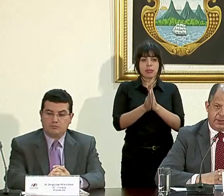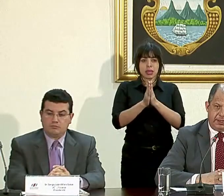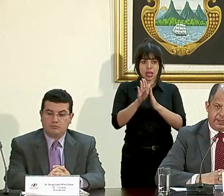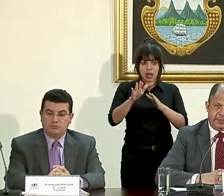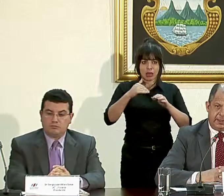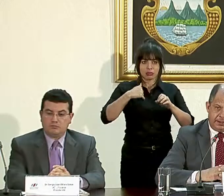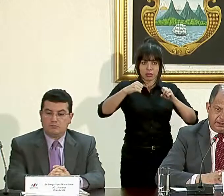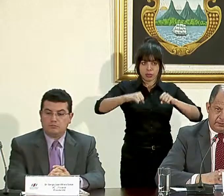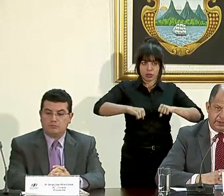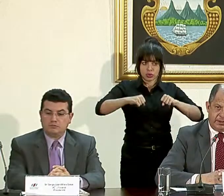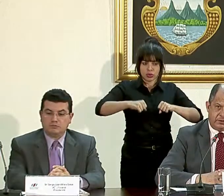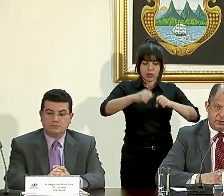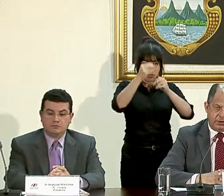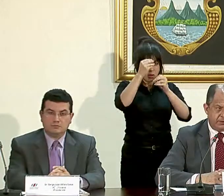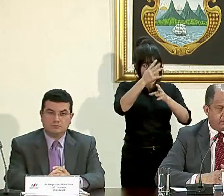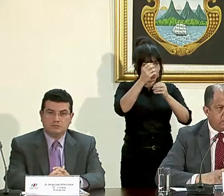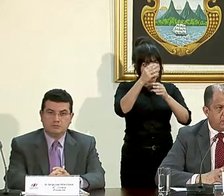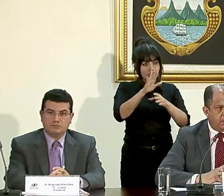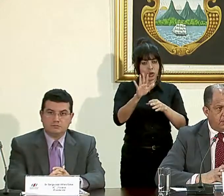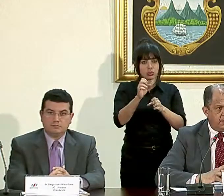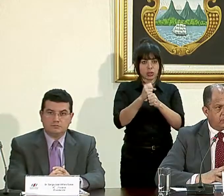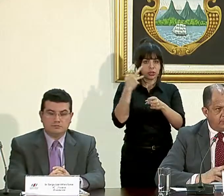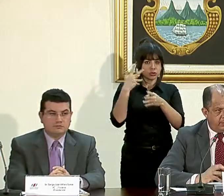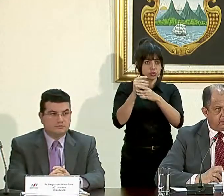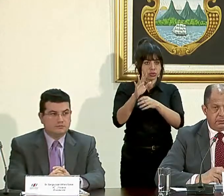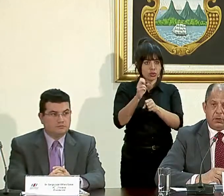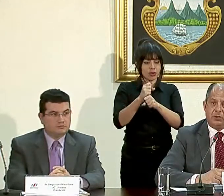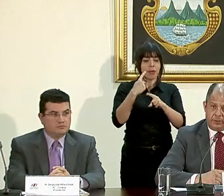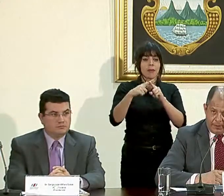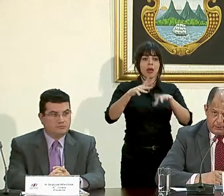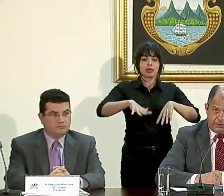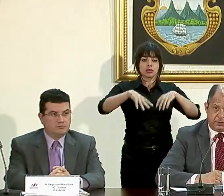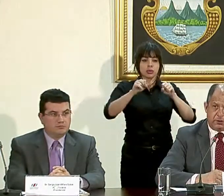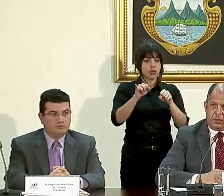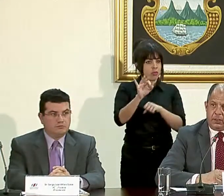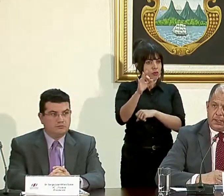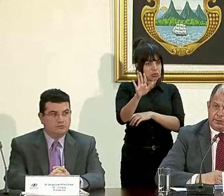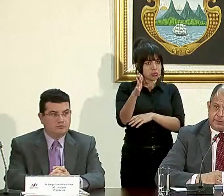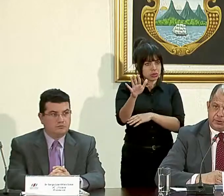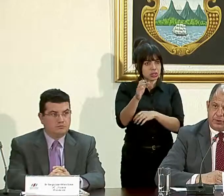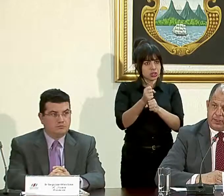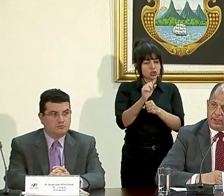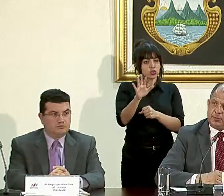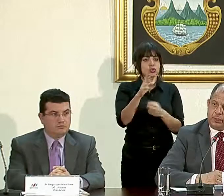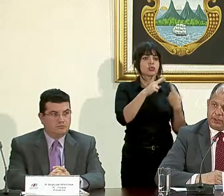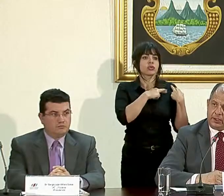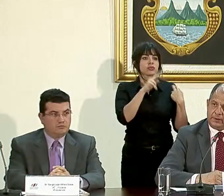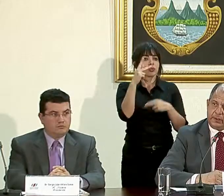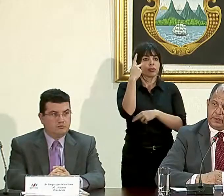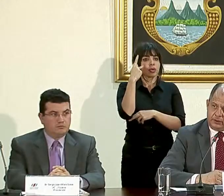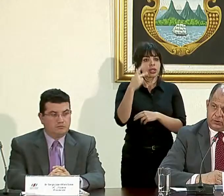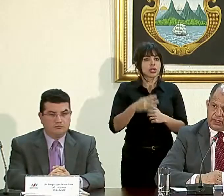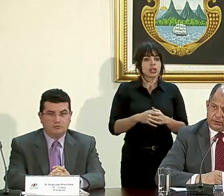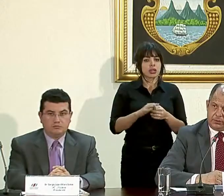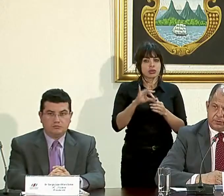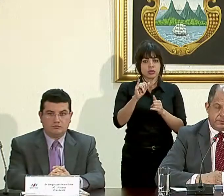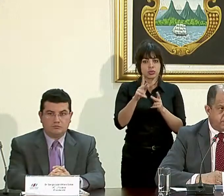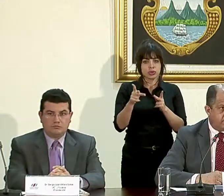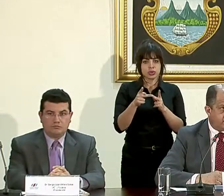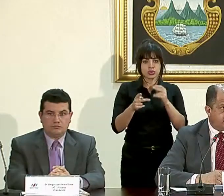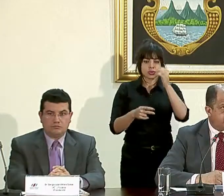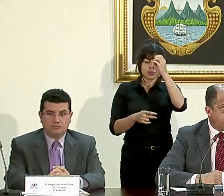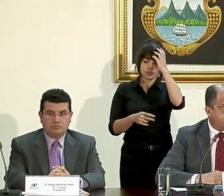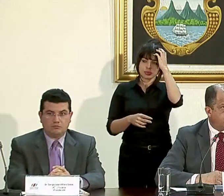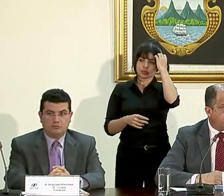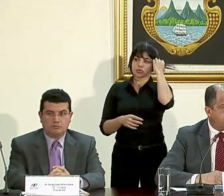la posibilidad de rendir cuentas como lo hizo y de asumir, como también lo hizo, las responsabilidades políticas de su cargo.